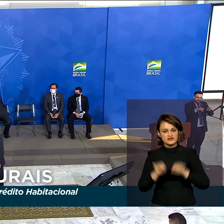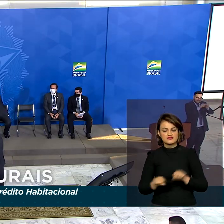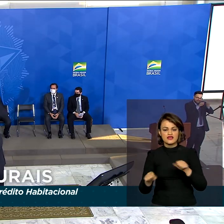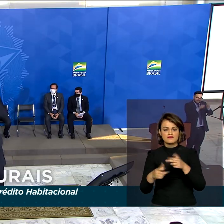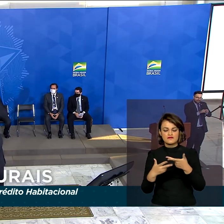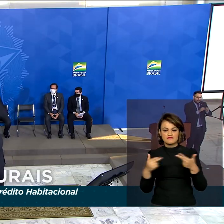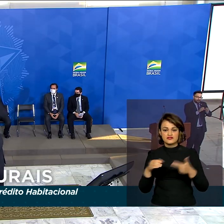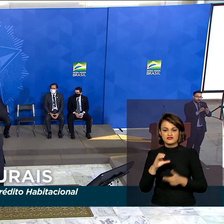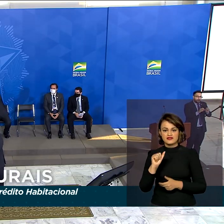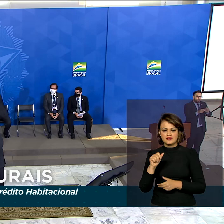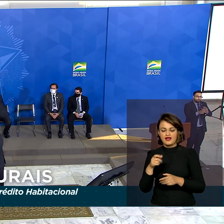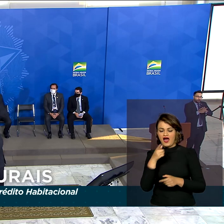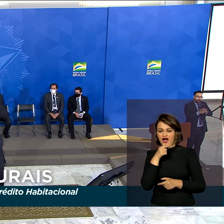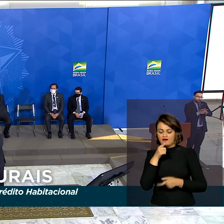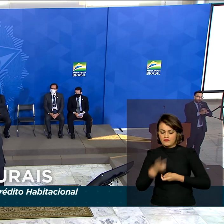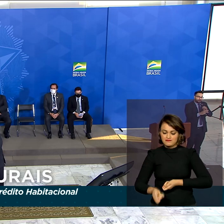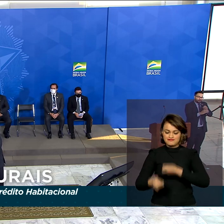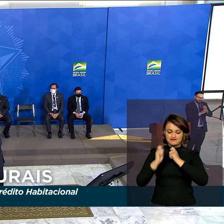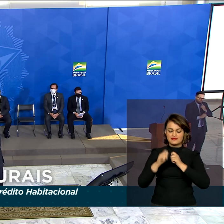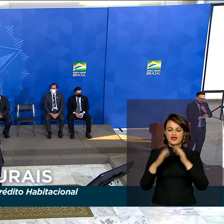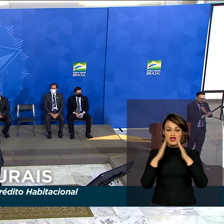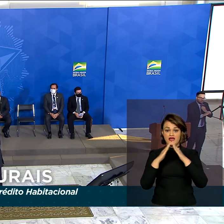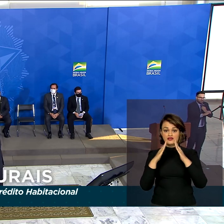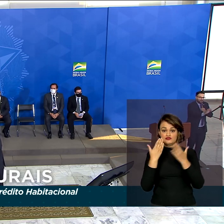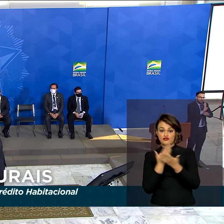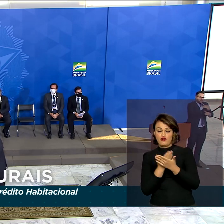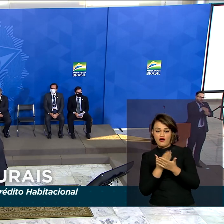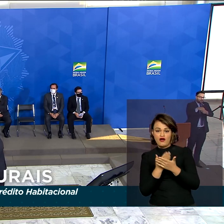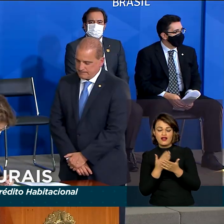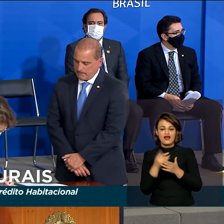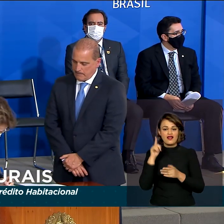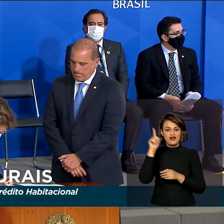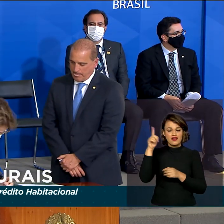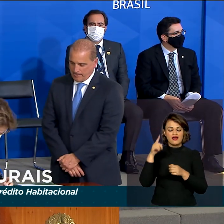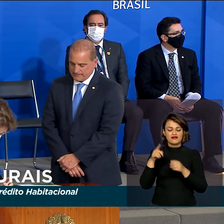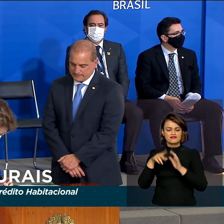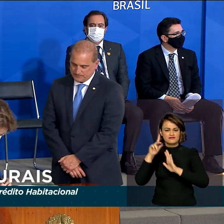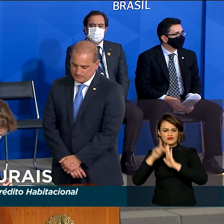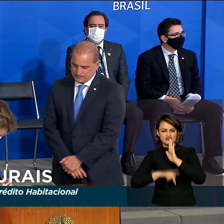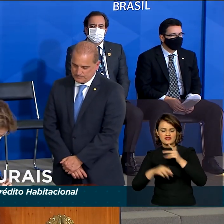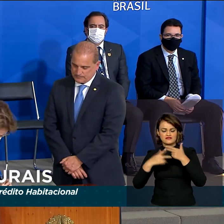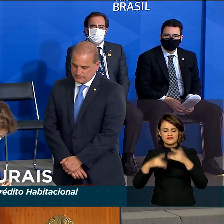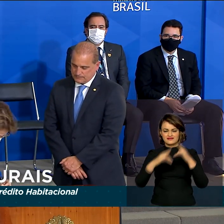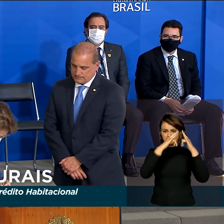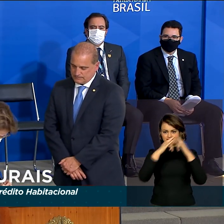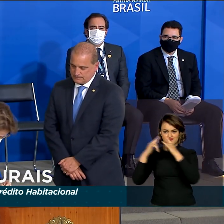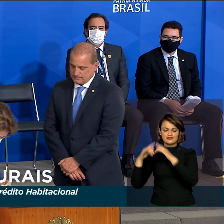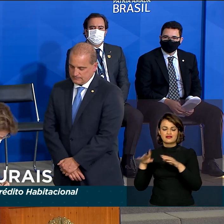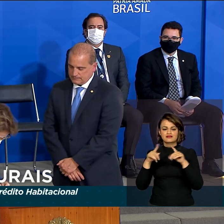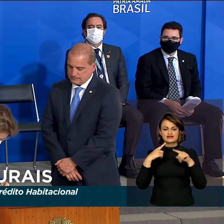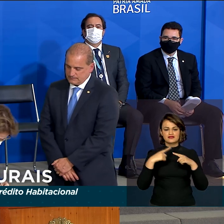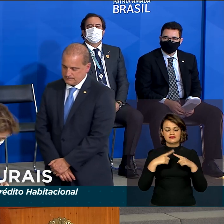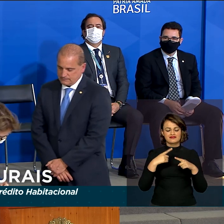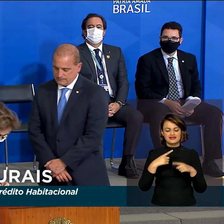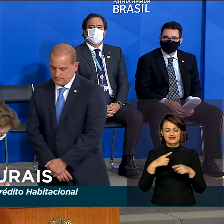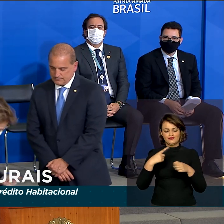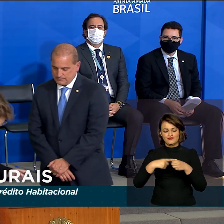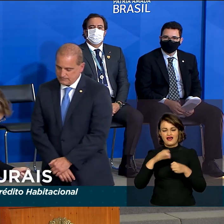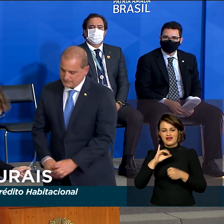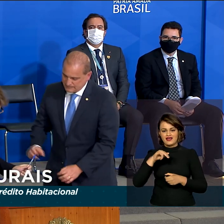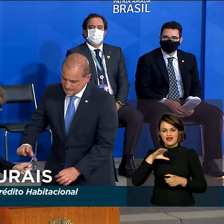de captação de água em escolas rurais localizadas em projetos de assentamento do INCRA.